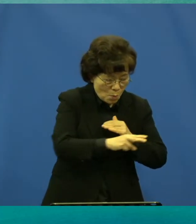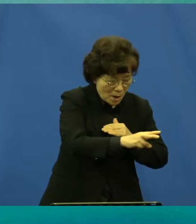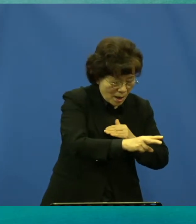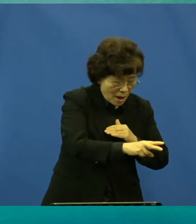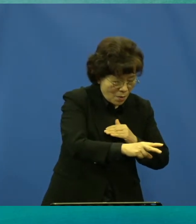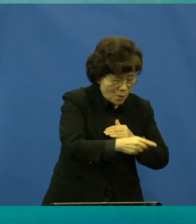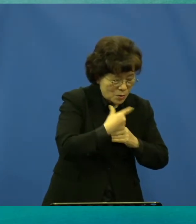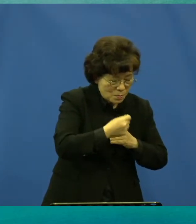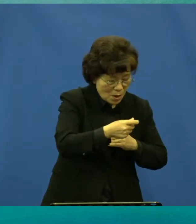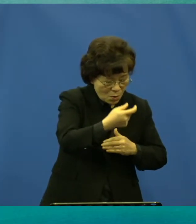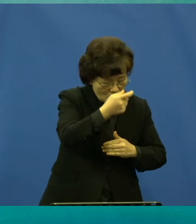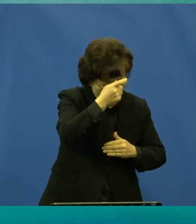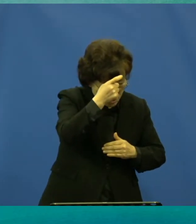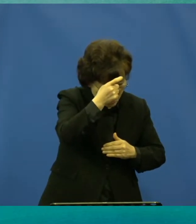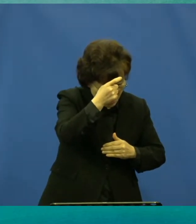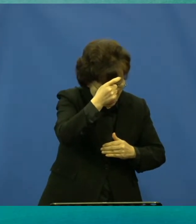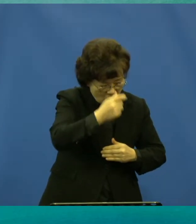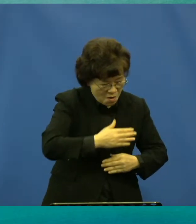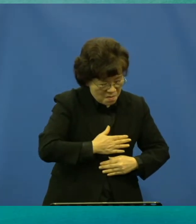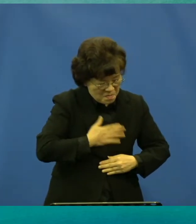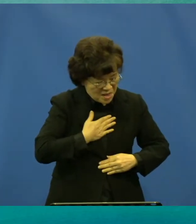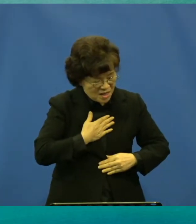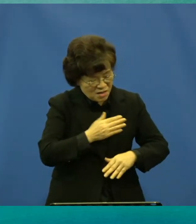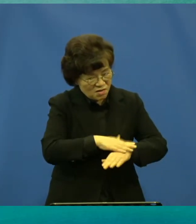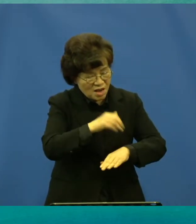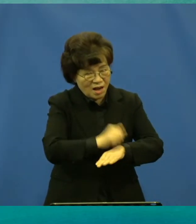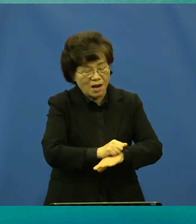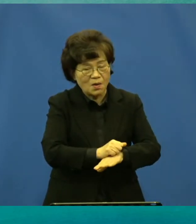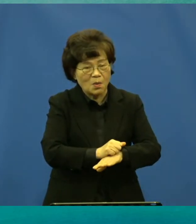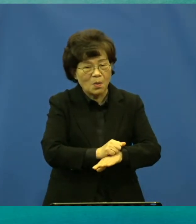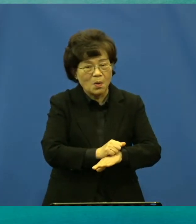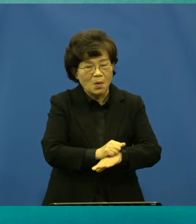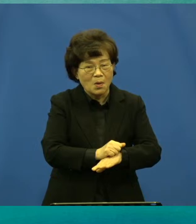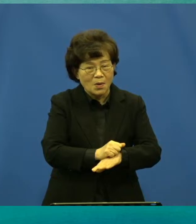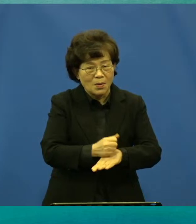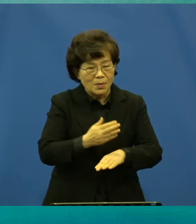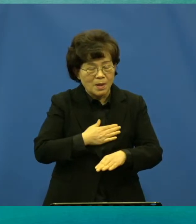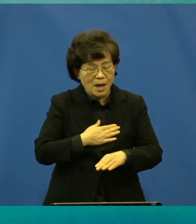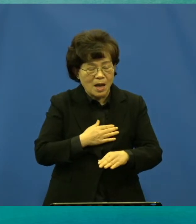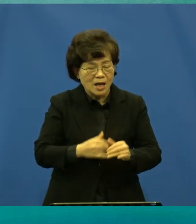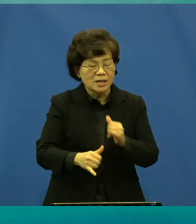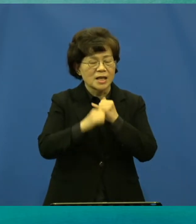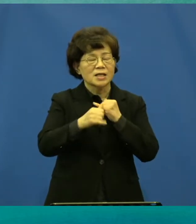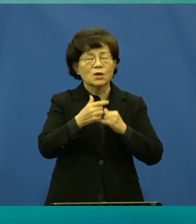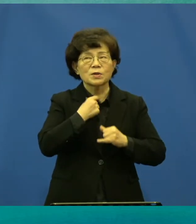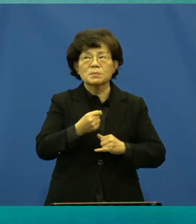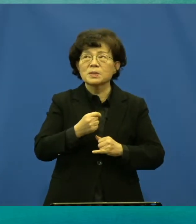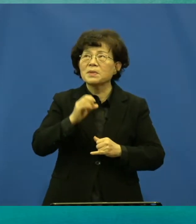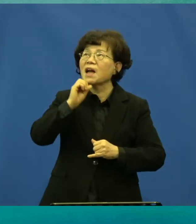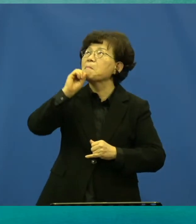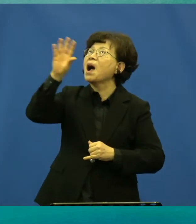세고 토라지기도 잘하고 수만 틀리면 나 죽는다 그러고